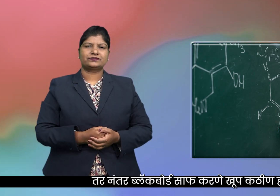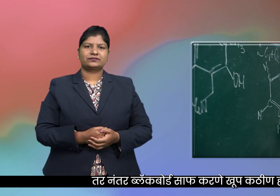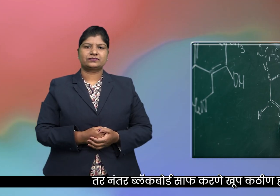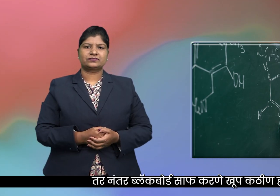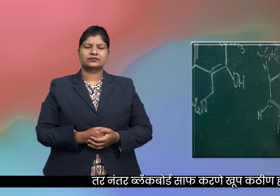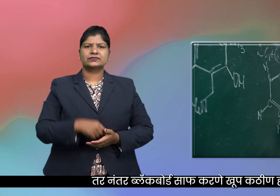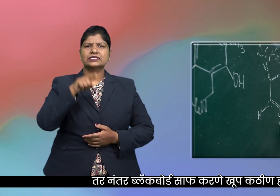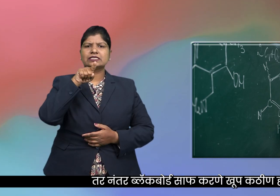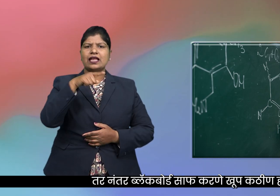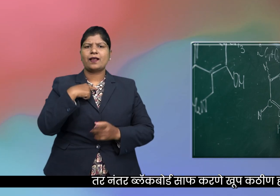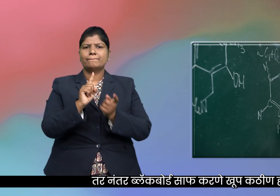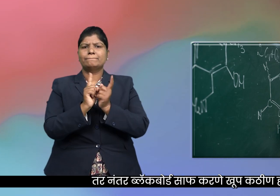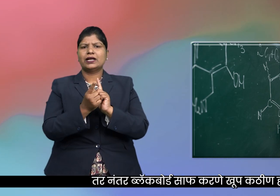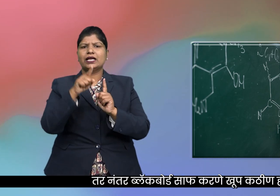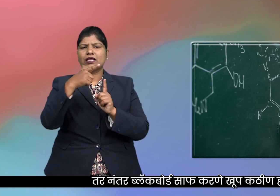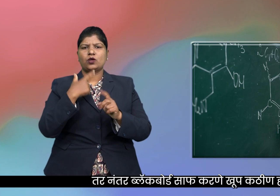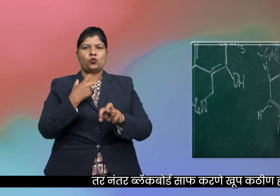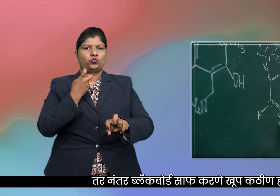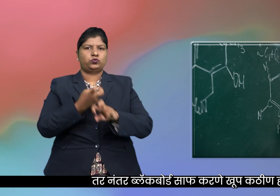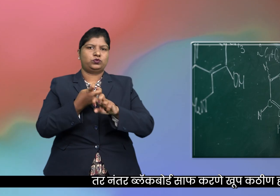तर नंतर ब्लॅकबोर्ड साफ करणे खूप कठीण होते.